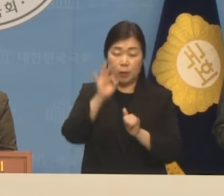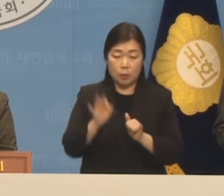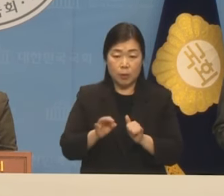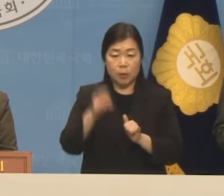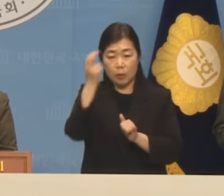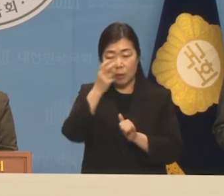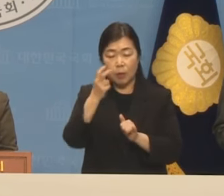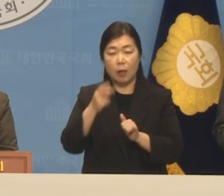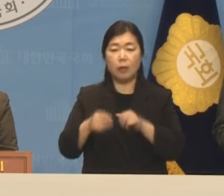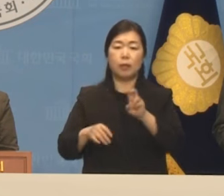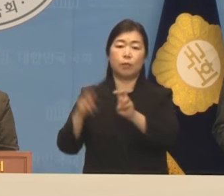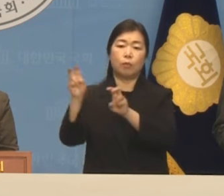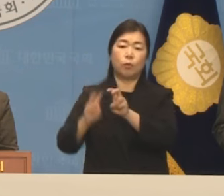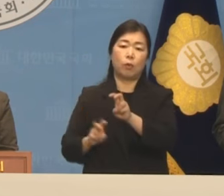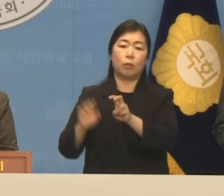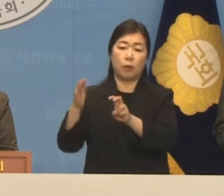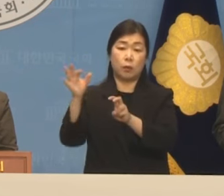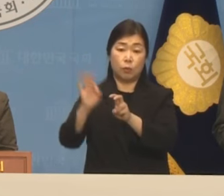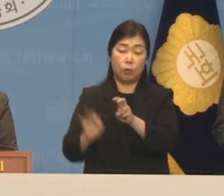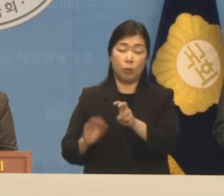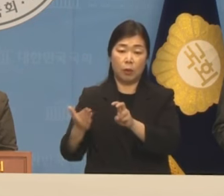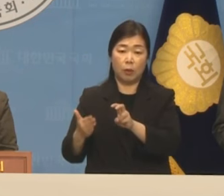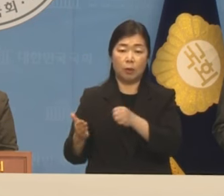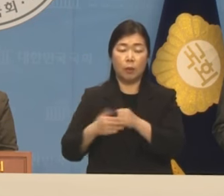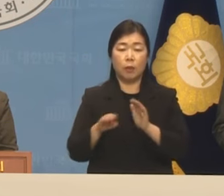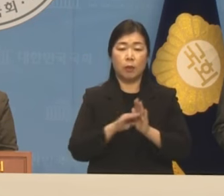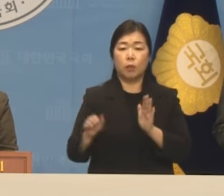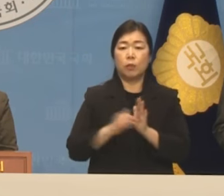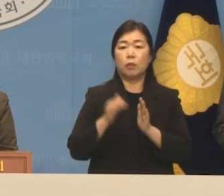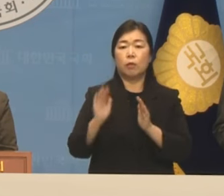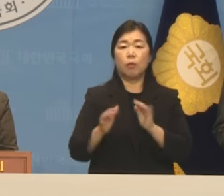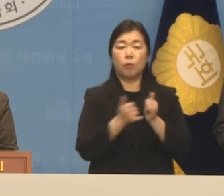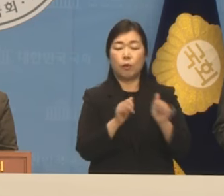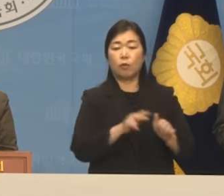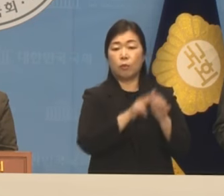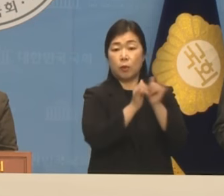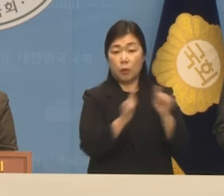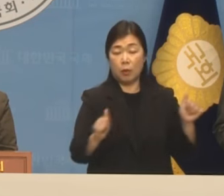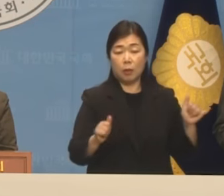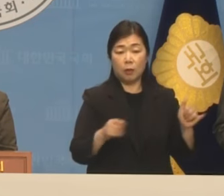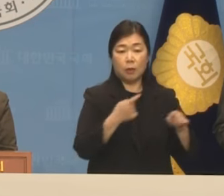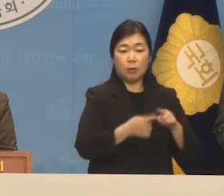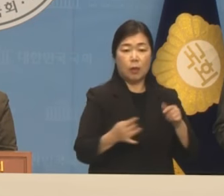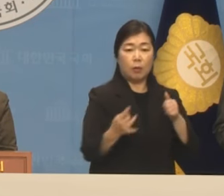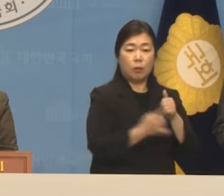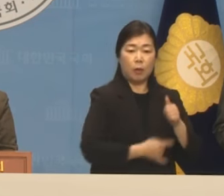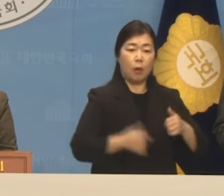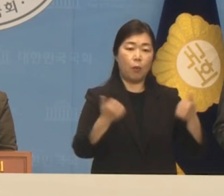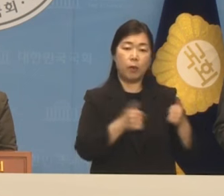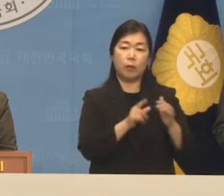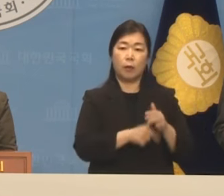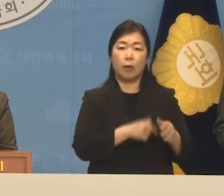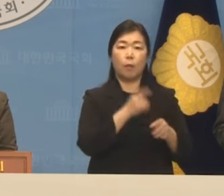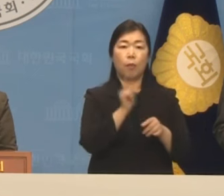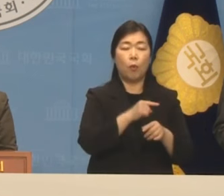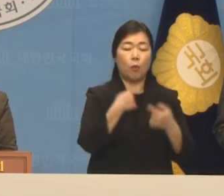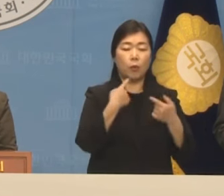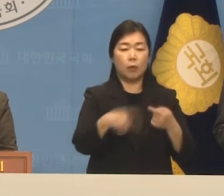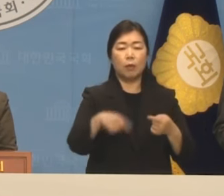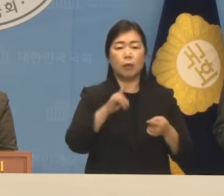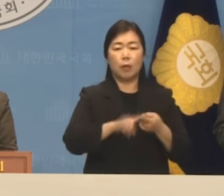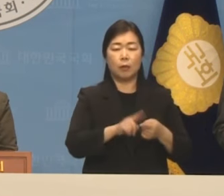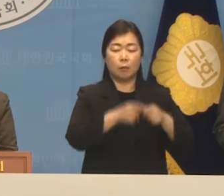20%로 구성되며 심사 기준은 이후 국민 후보 심사위원회 전원회의에서 결정하여